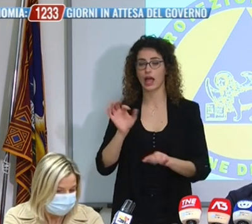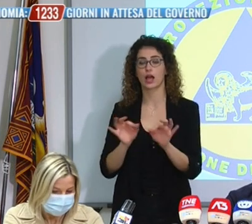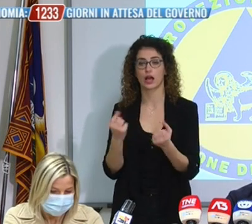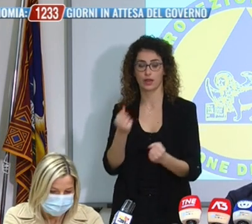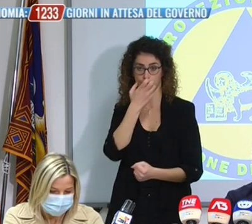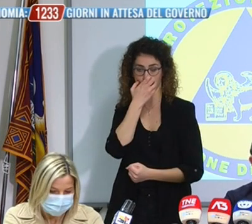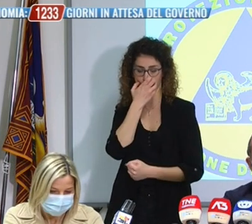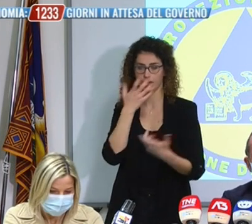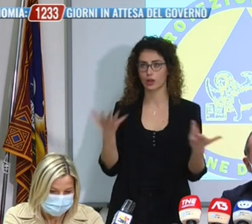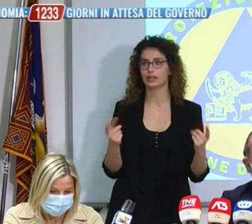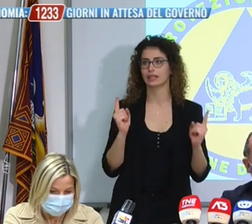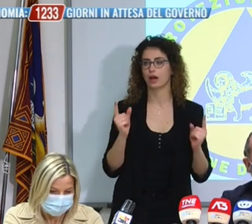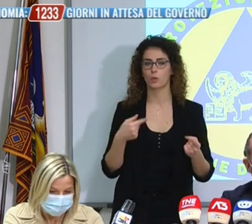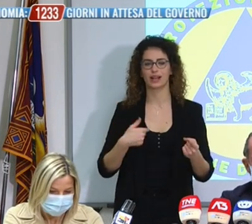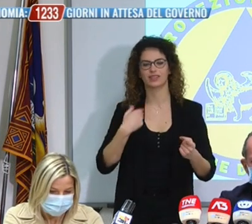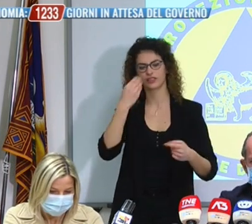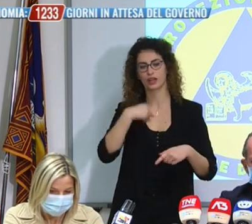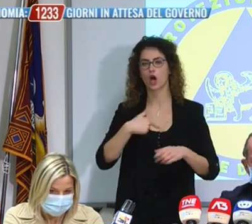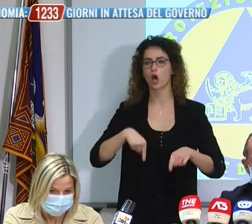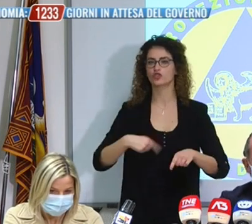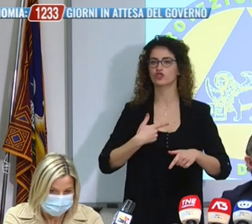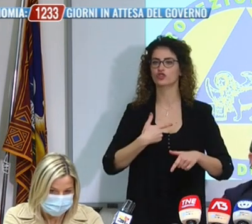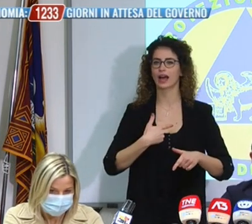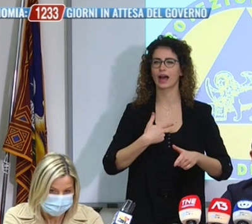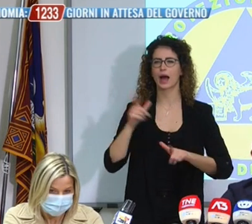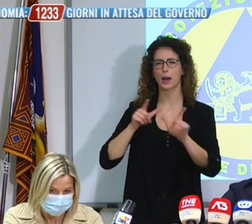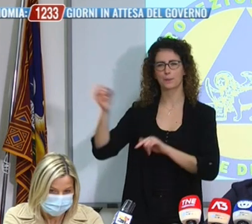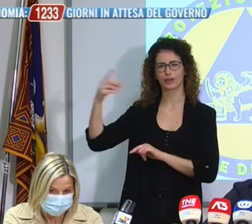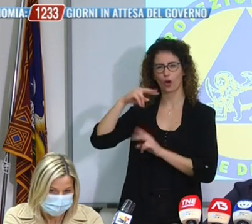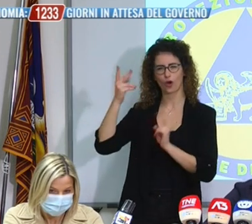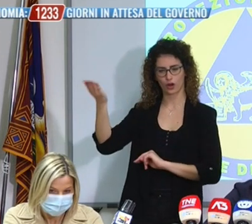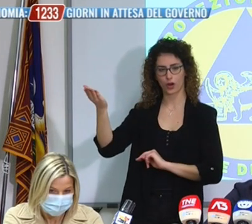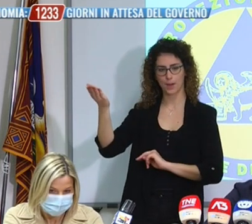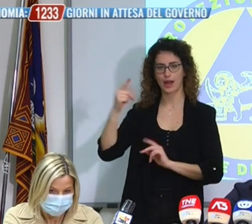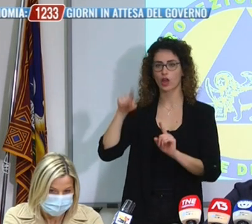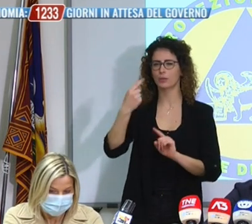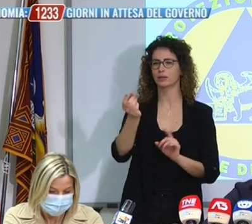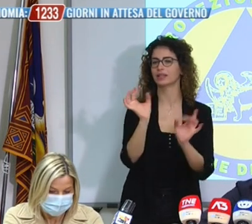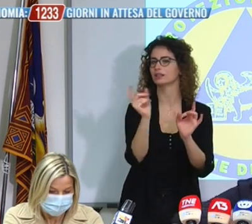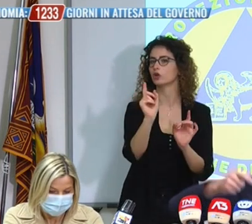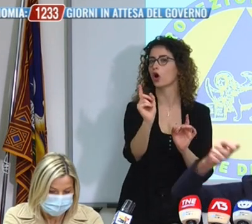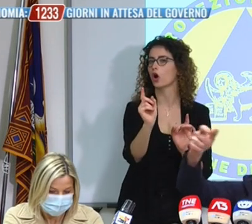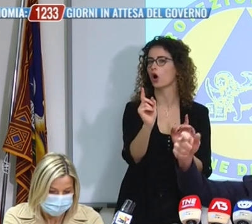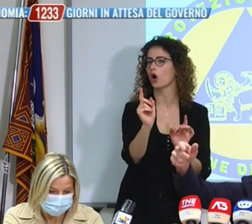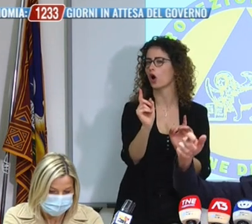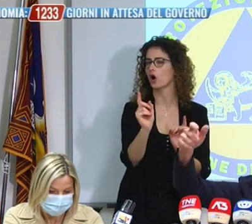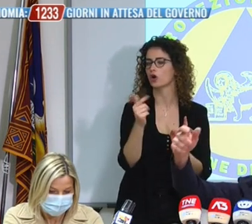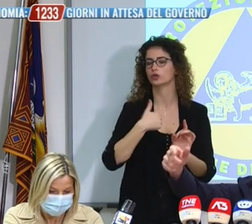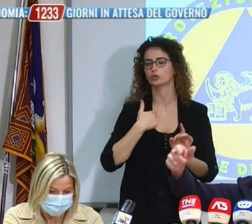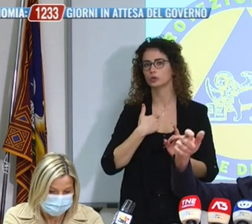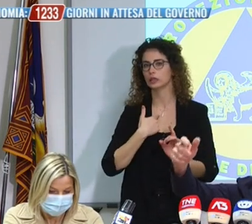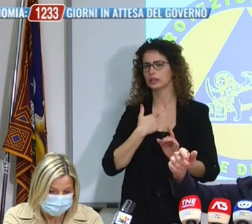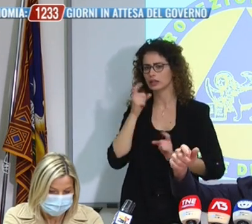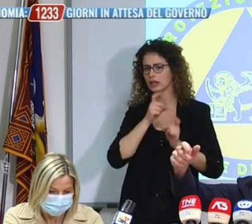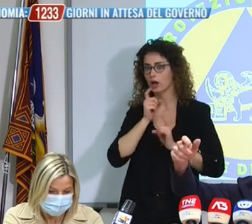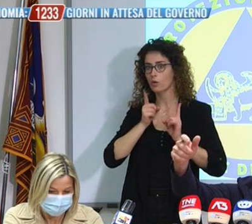è come se avessimo oggi un bollettino meteo che però non è quello di domani mattina. Noi ci stiamo preoccupando del